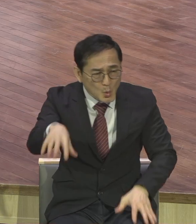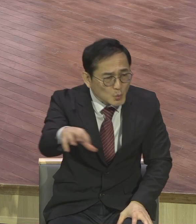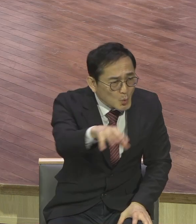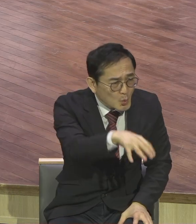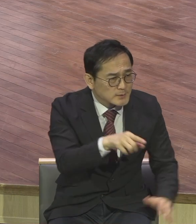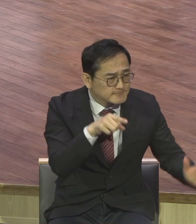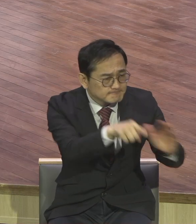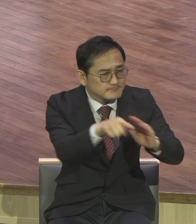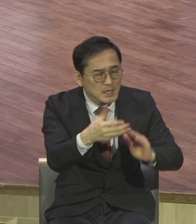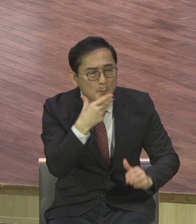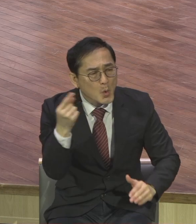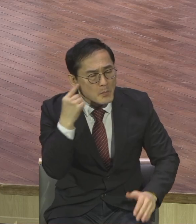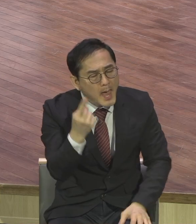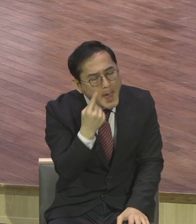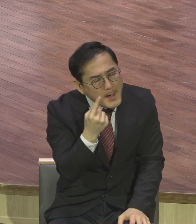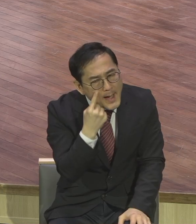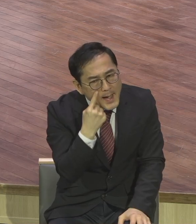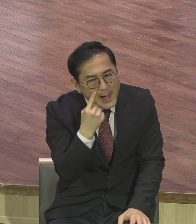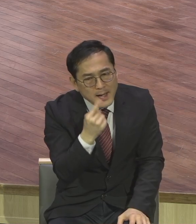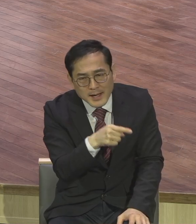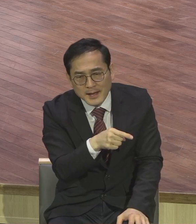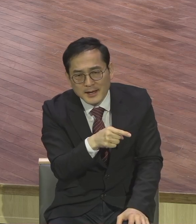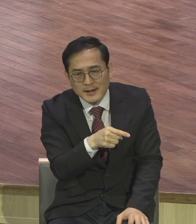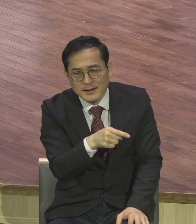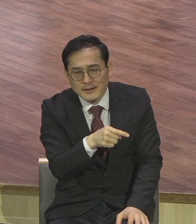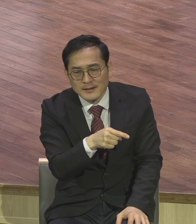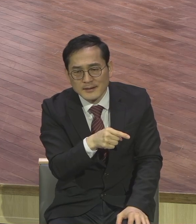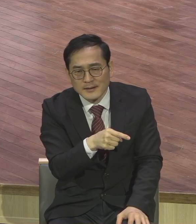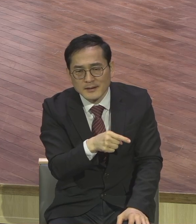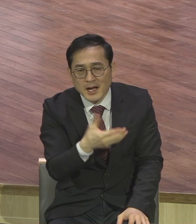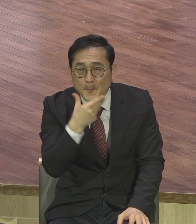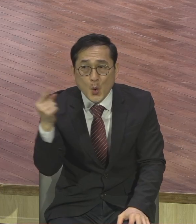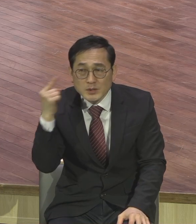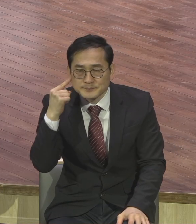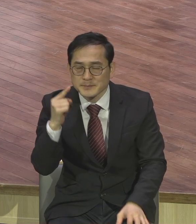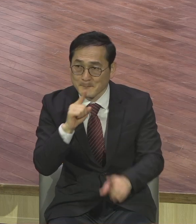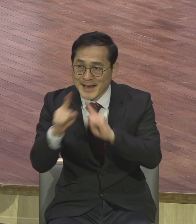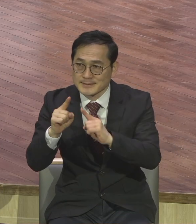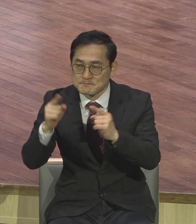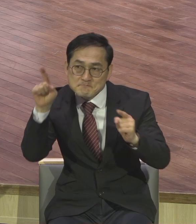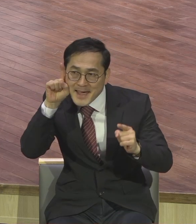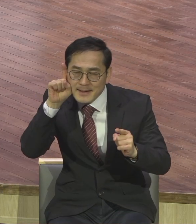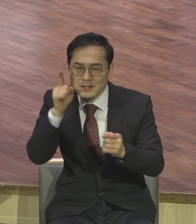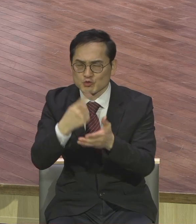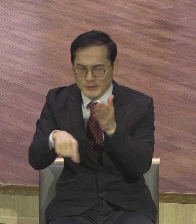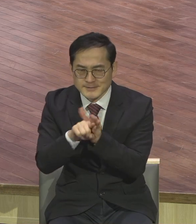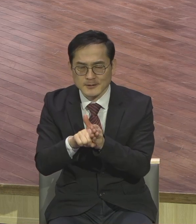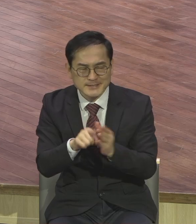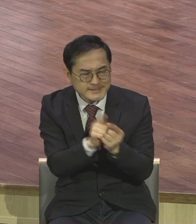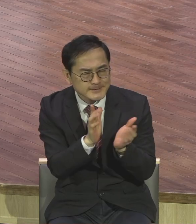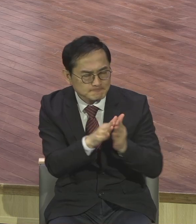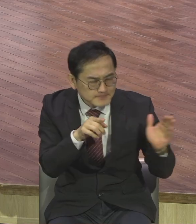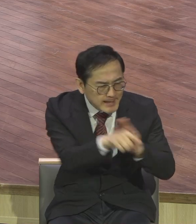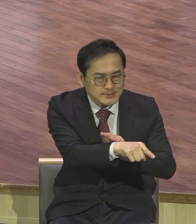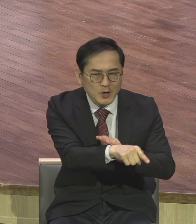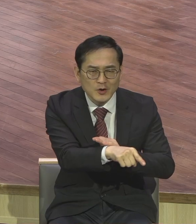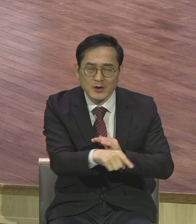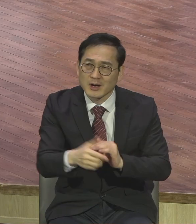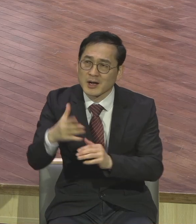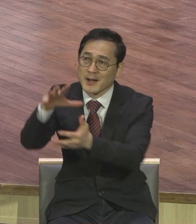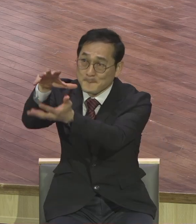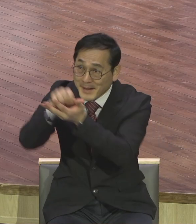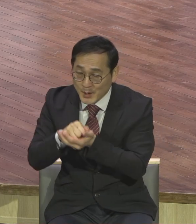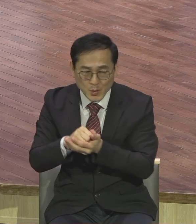의식적으로 고의적으로 여러분 만들었어요. 내 입에서 그리스도 말하도록 내가 받은 은혜를 내가 다른 사람에게 나눌 수 있도록.